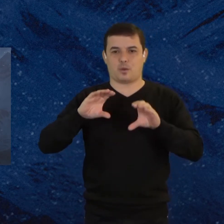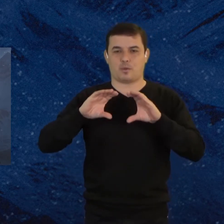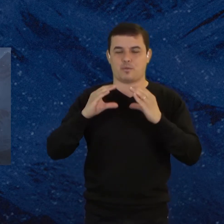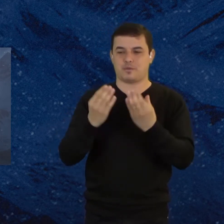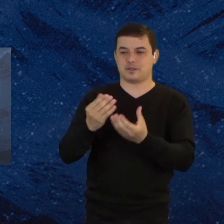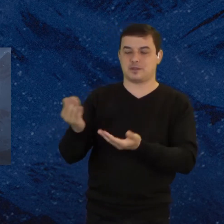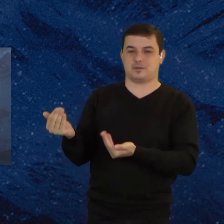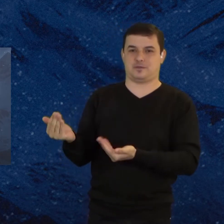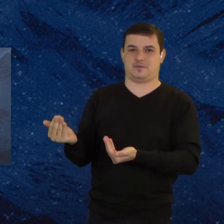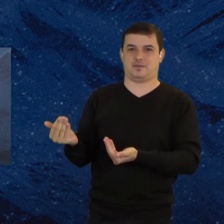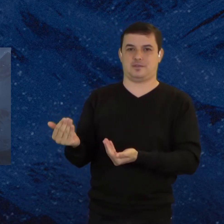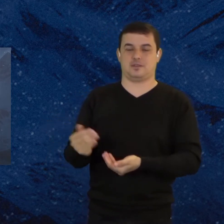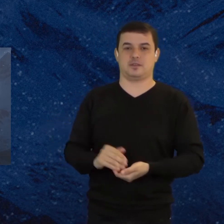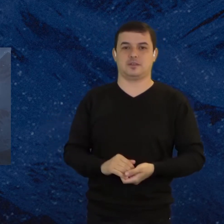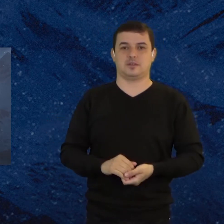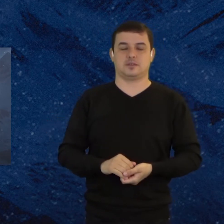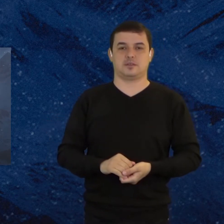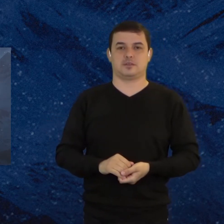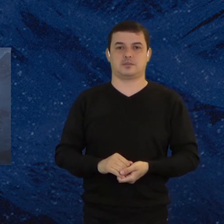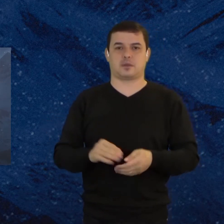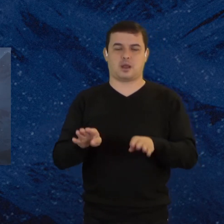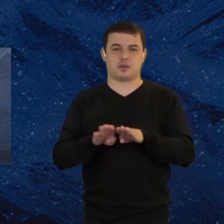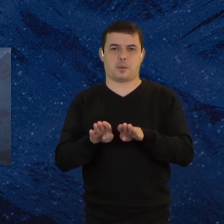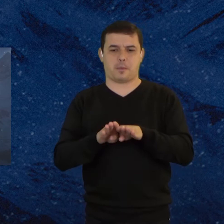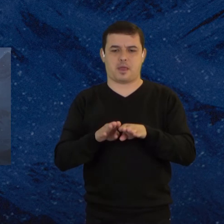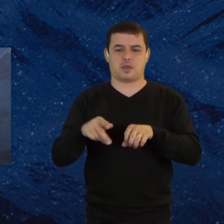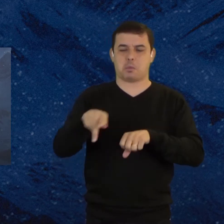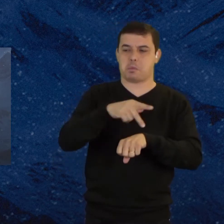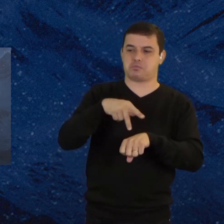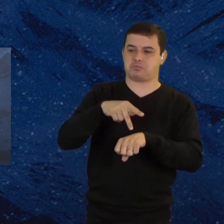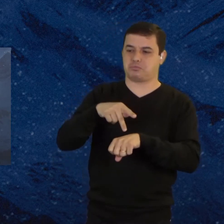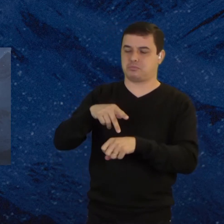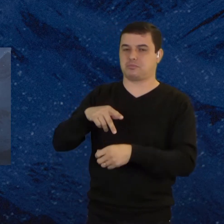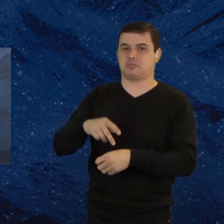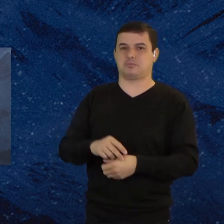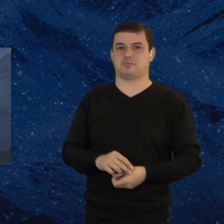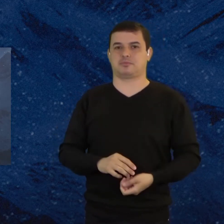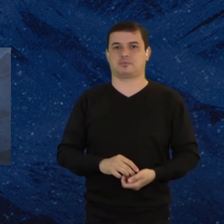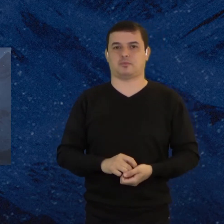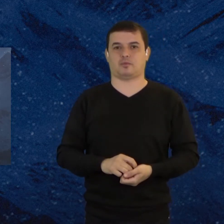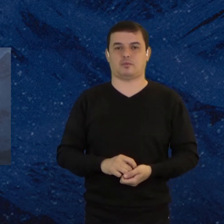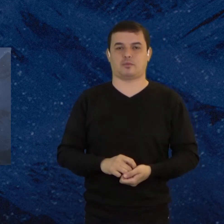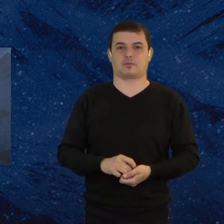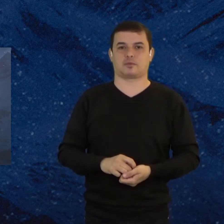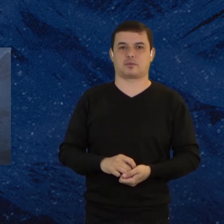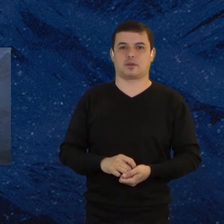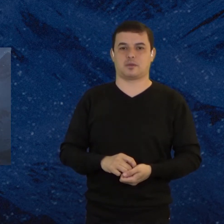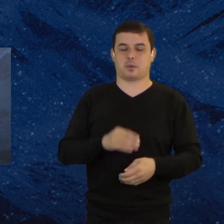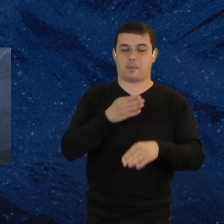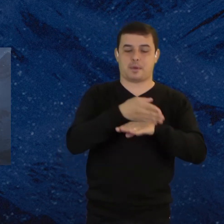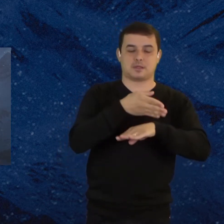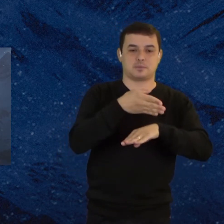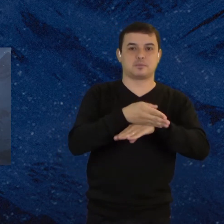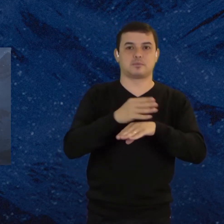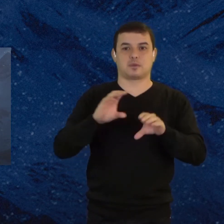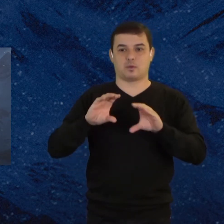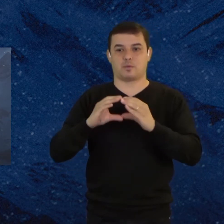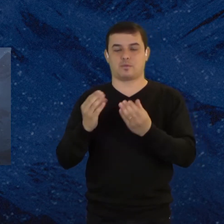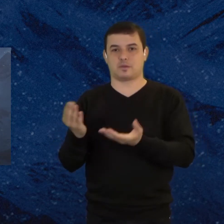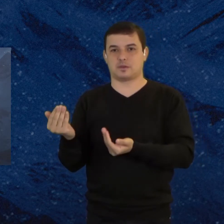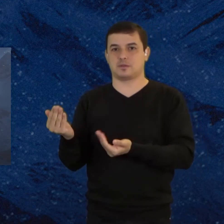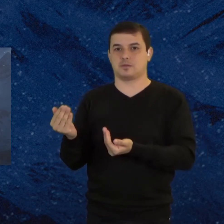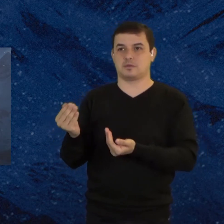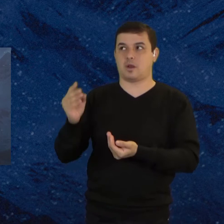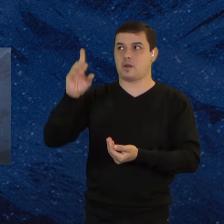jovens. E os demais continentes também estão ligados. Nós esperamos que o Senhor fale